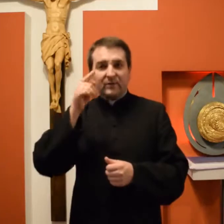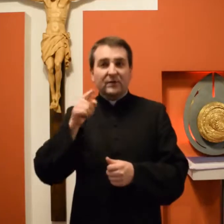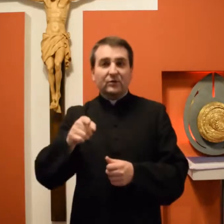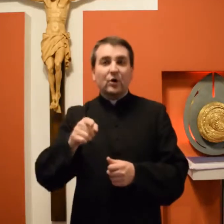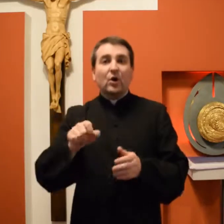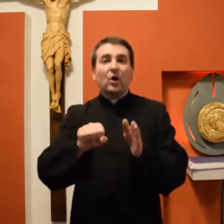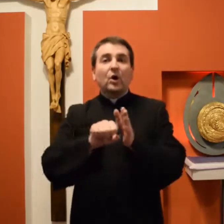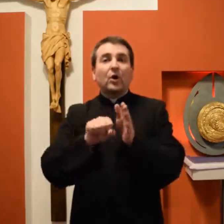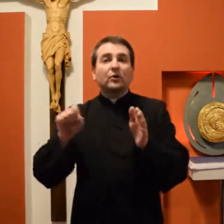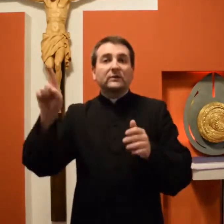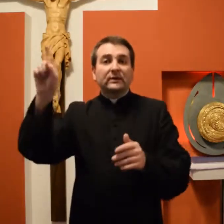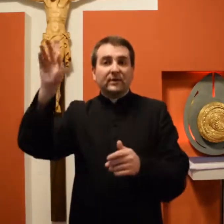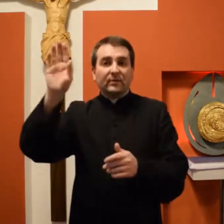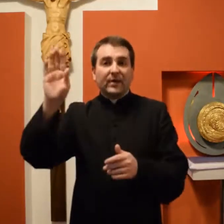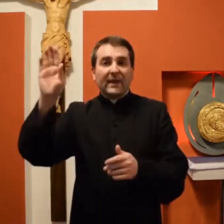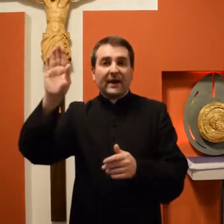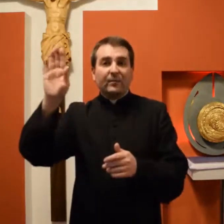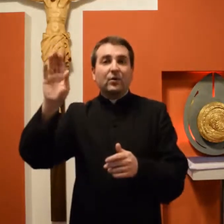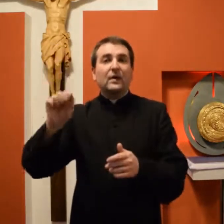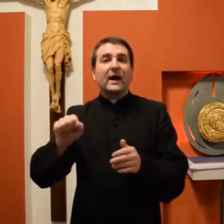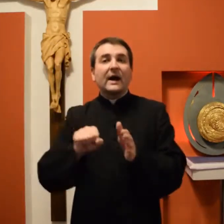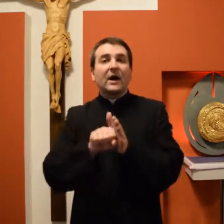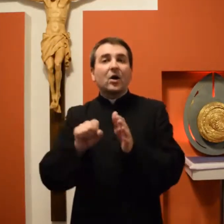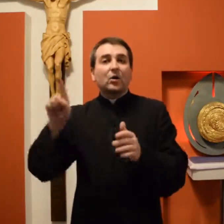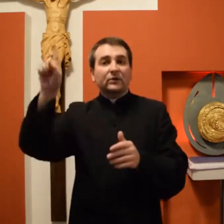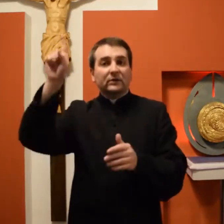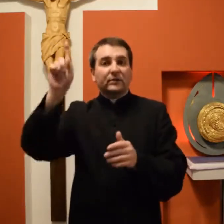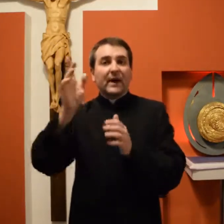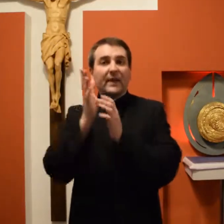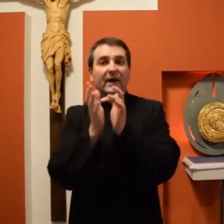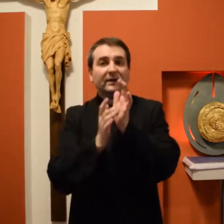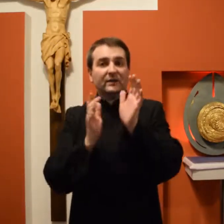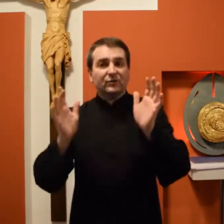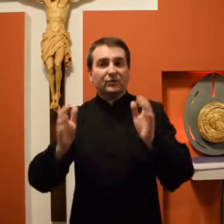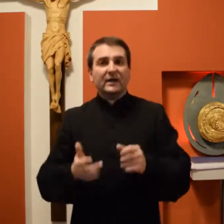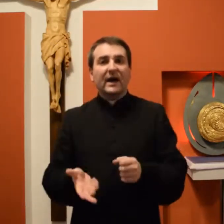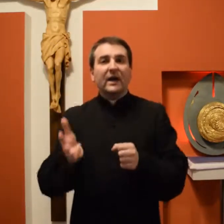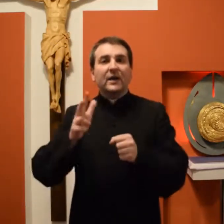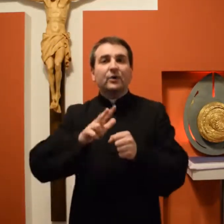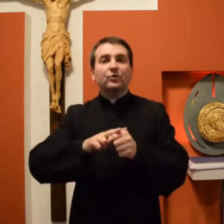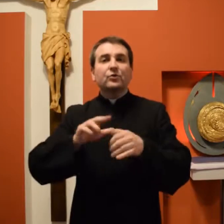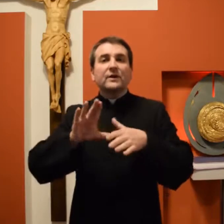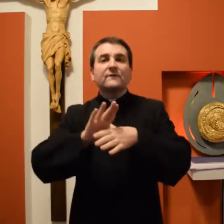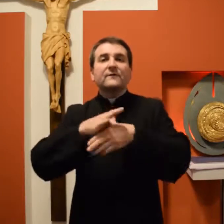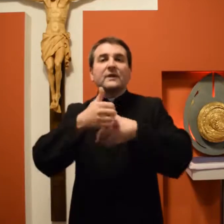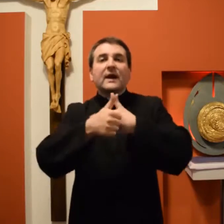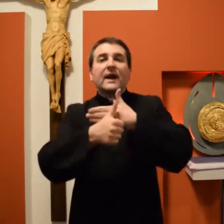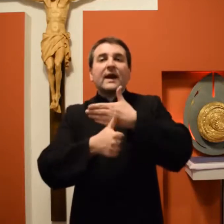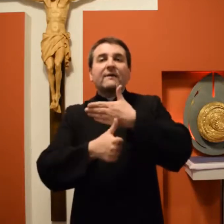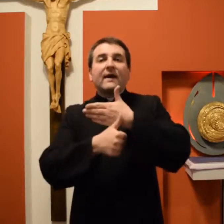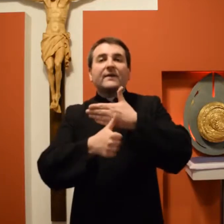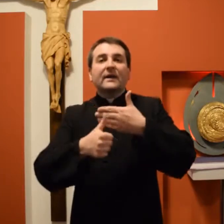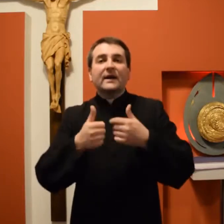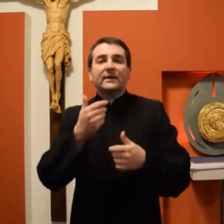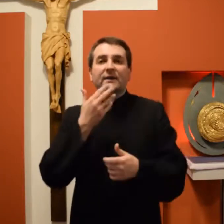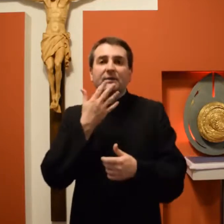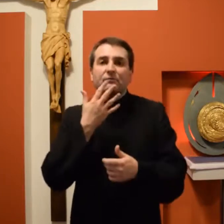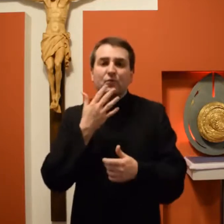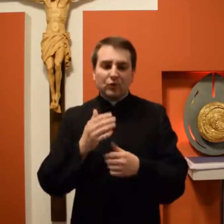Wiemy to od Pana Boga, od Pana Jezusa, który w Ewangelii